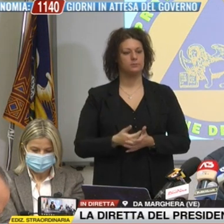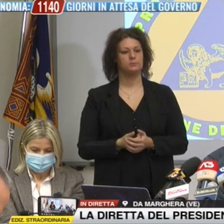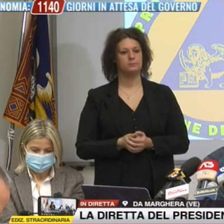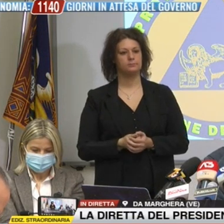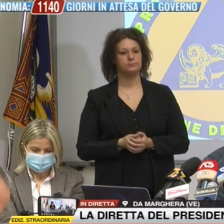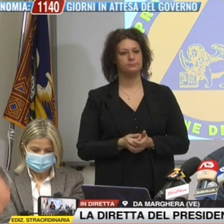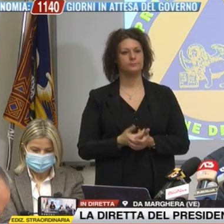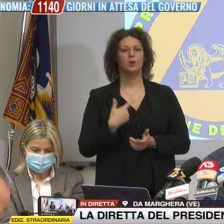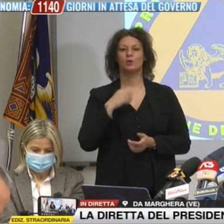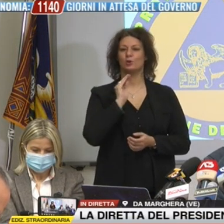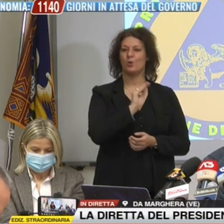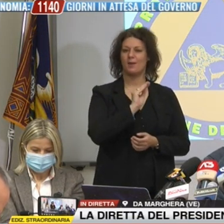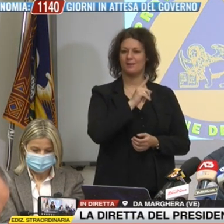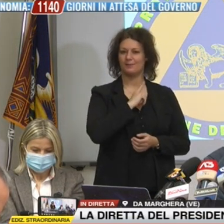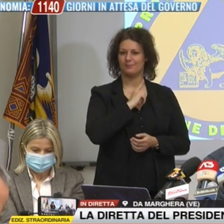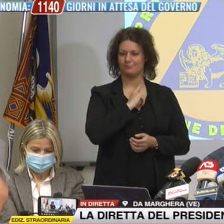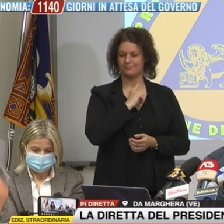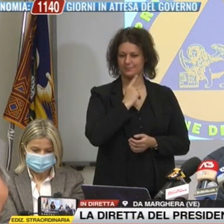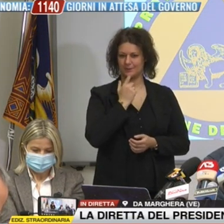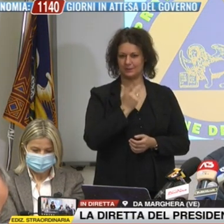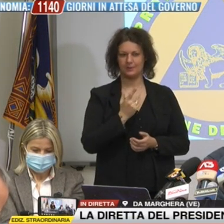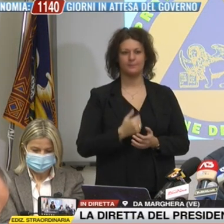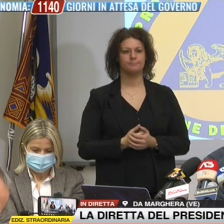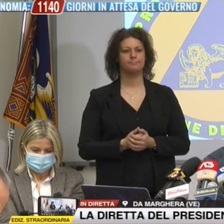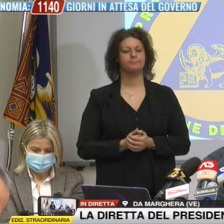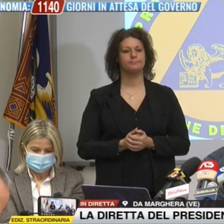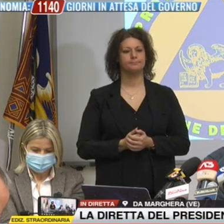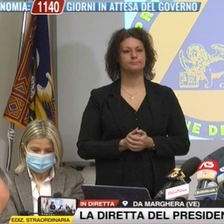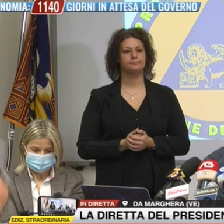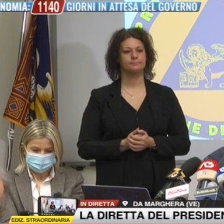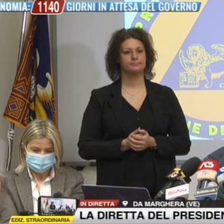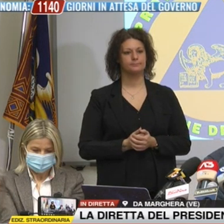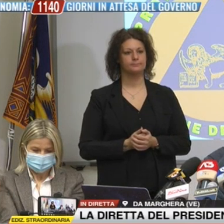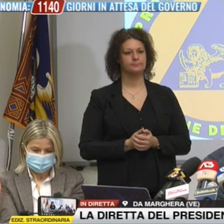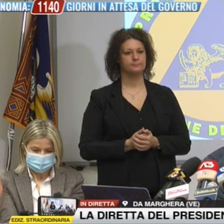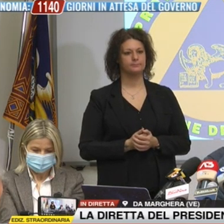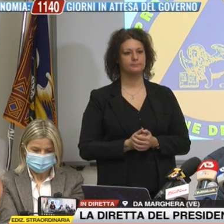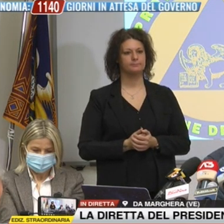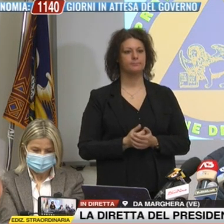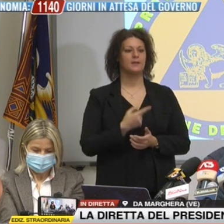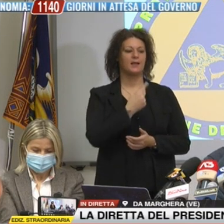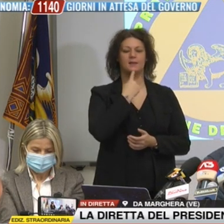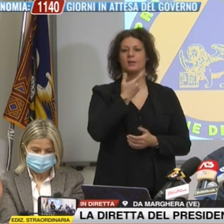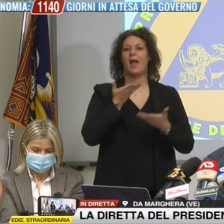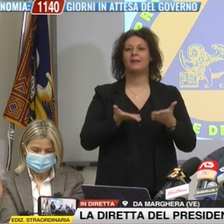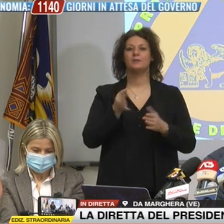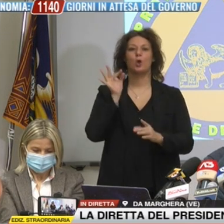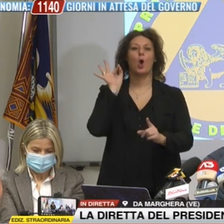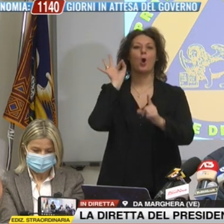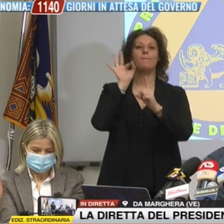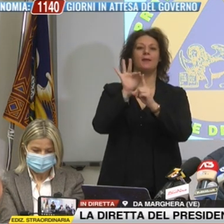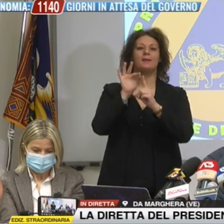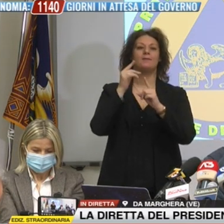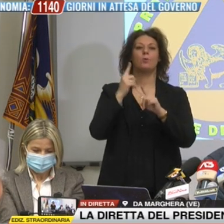la domanda è, non bisogna, cioè la medicina è non bisogna ammalarsi, cioè non bisogna